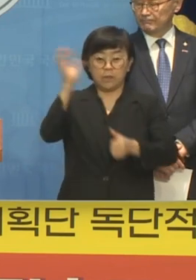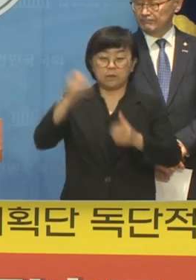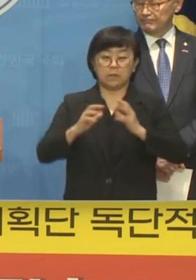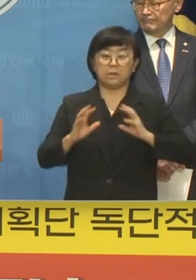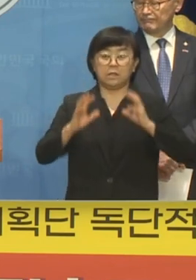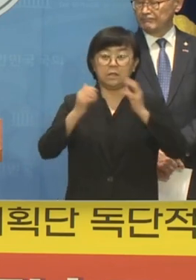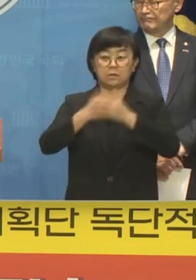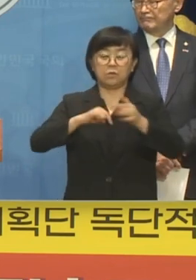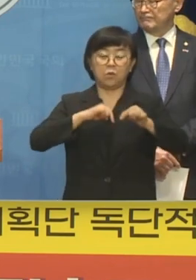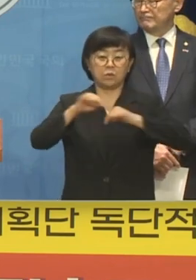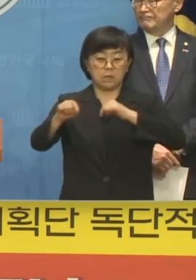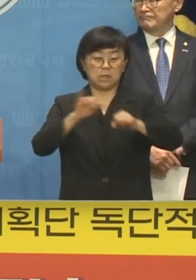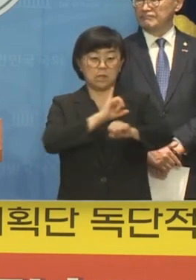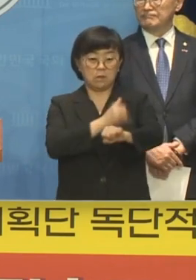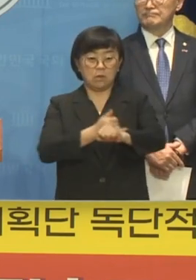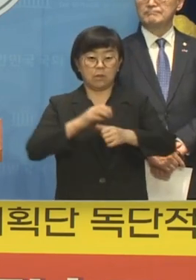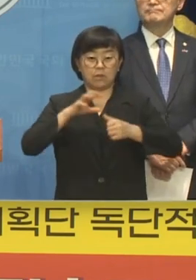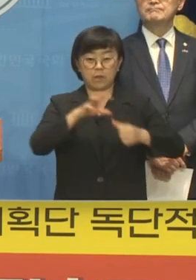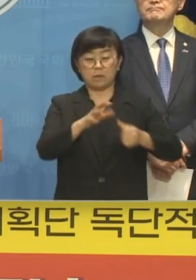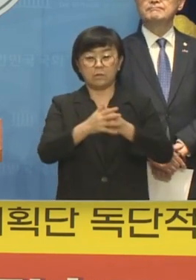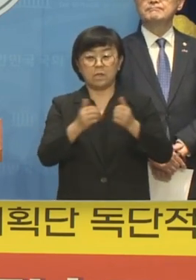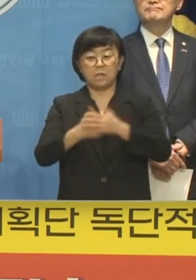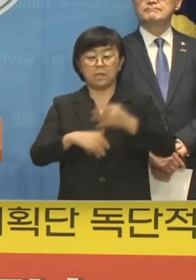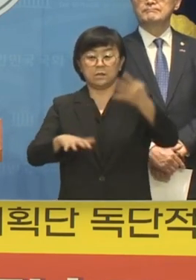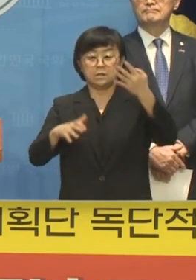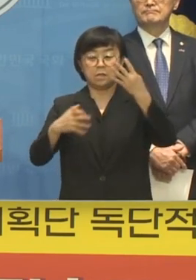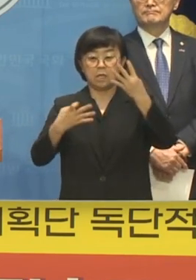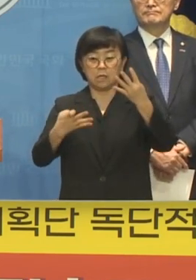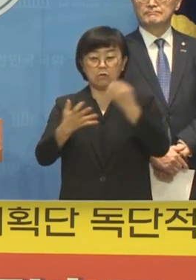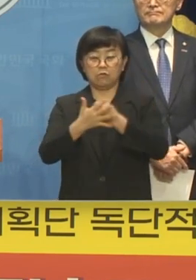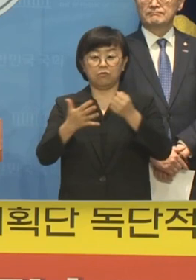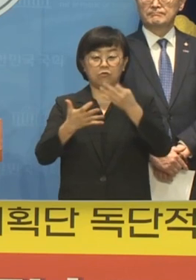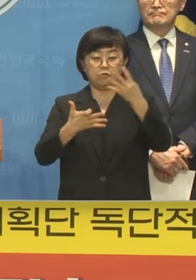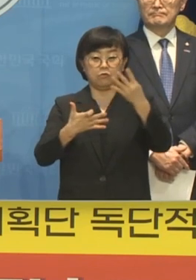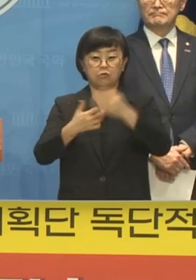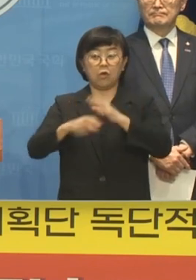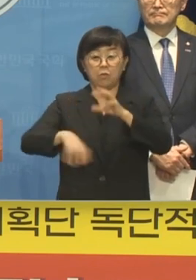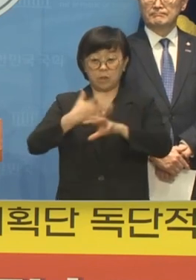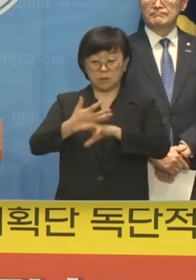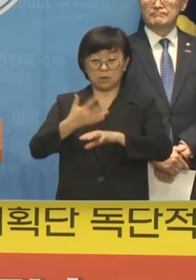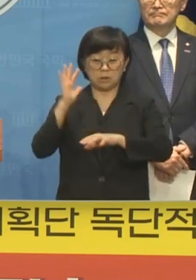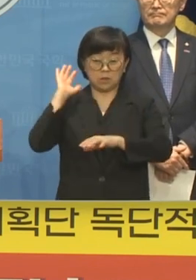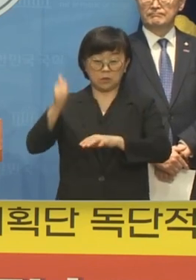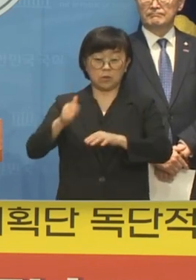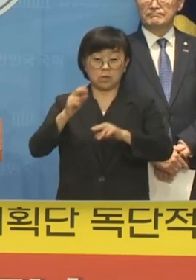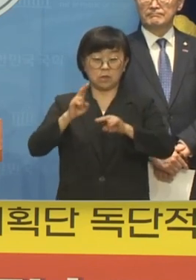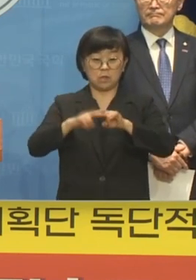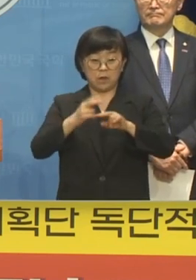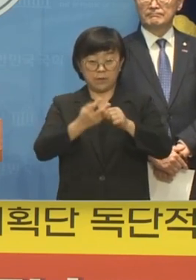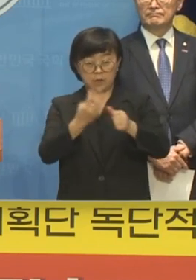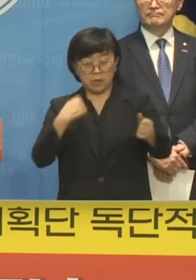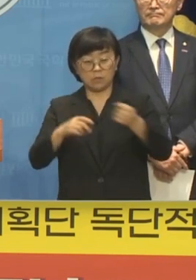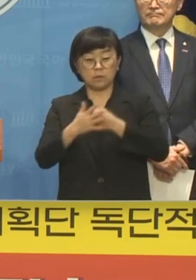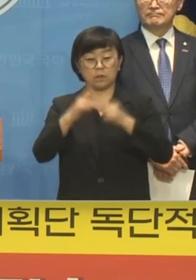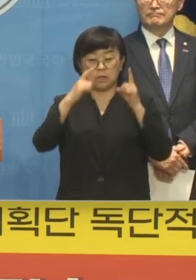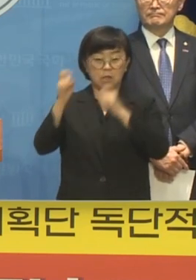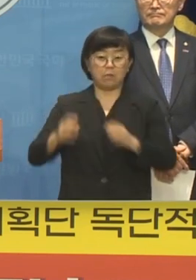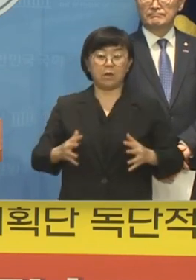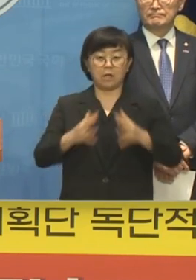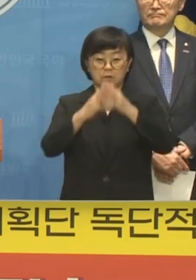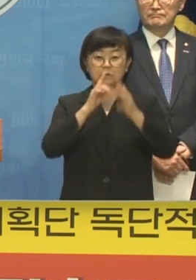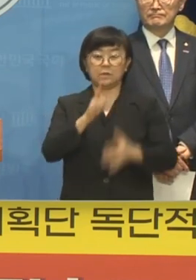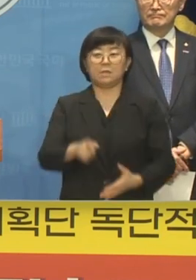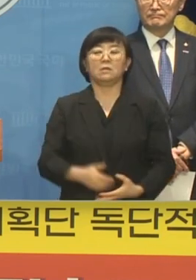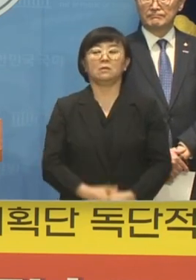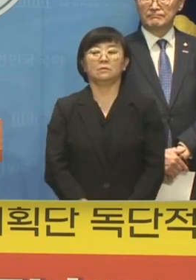나라에서 독재와 인권 탄압으로 4.19 혁명에서 대통령직에서 끌어내려진 사람을 기념하는 기념관을 추진하겠다는